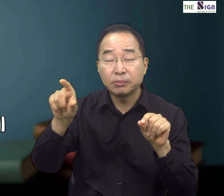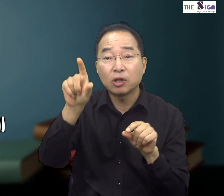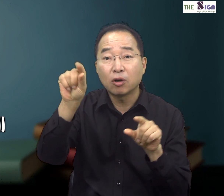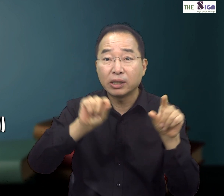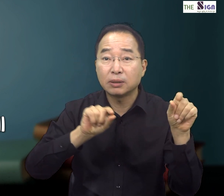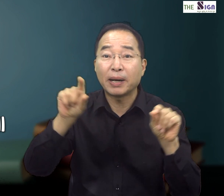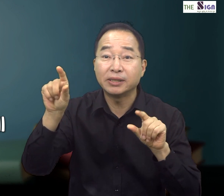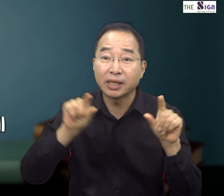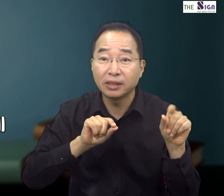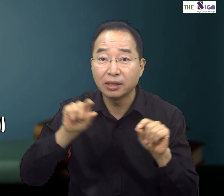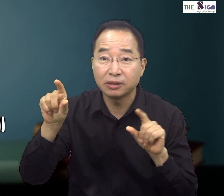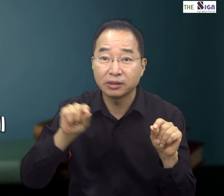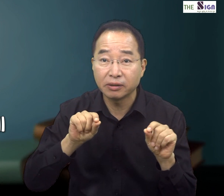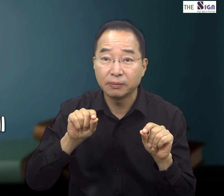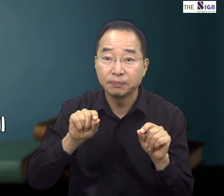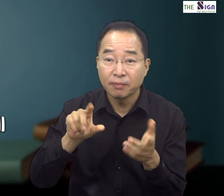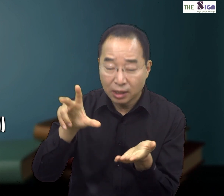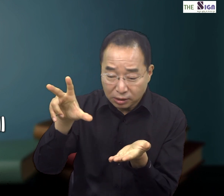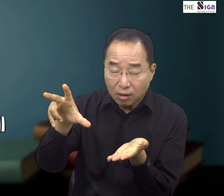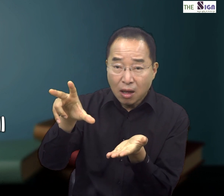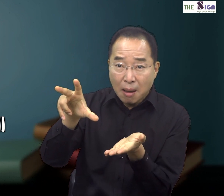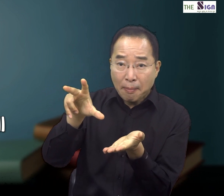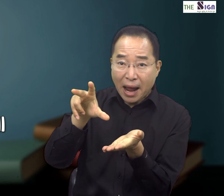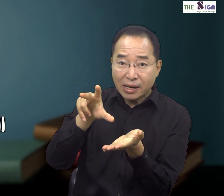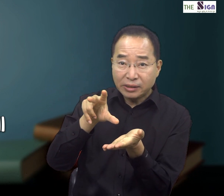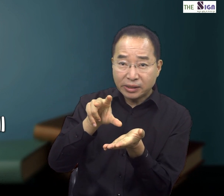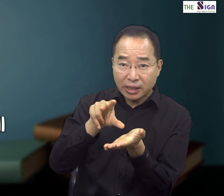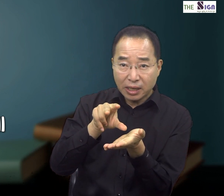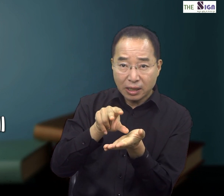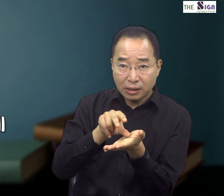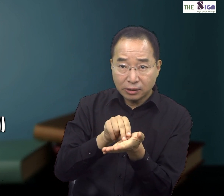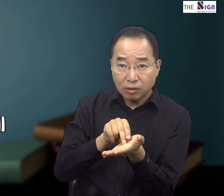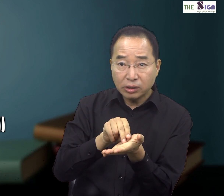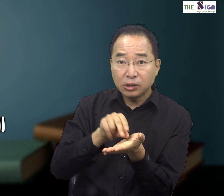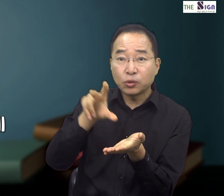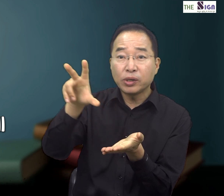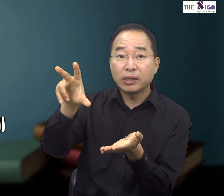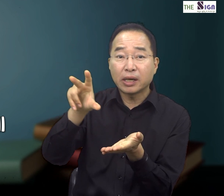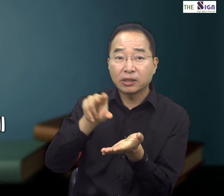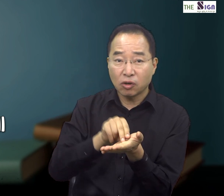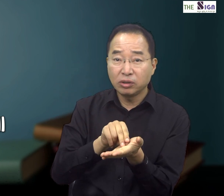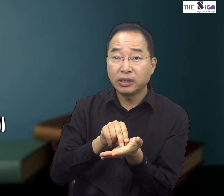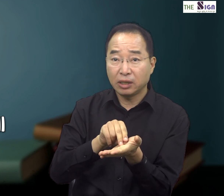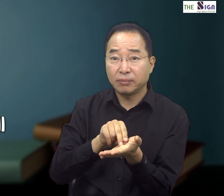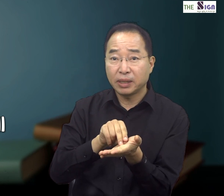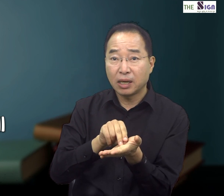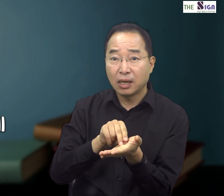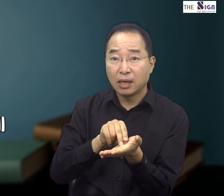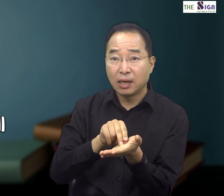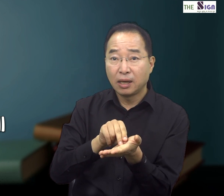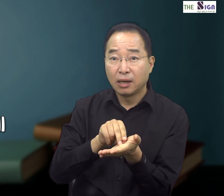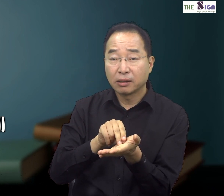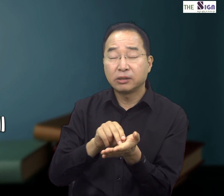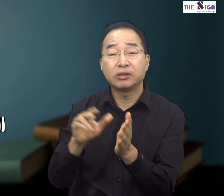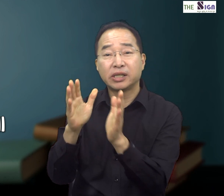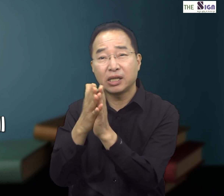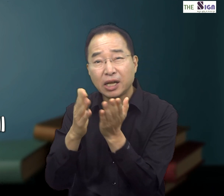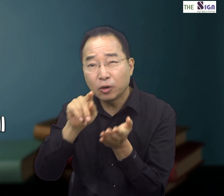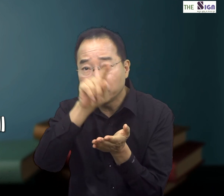여러 가지를 발췌한다는 뜻이에요. 그래서 발췌해서 이 종이에다가 적는 개념이에요. 그래서 책이나 이런